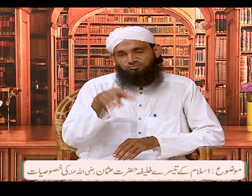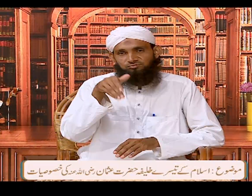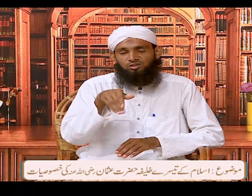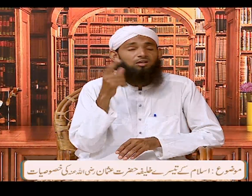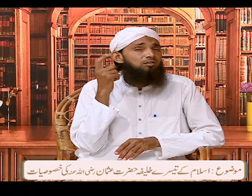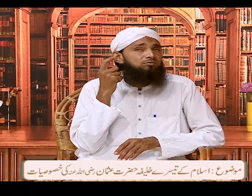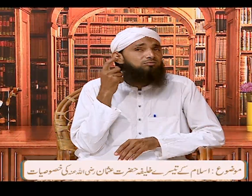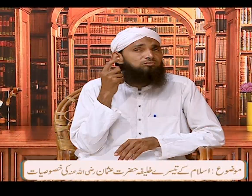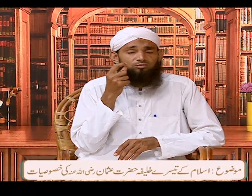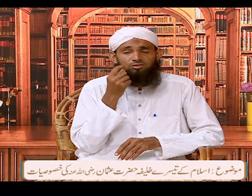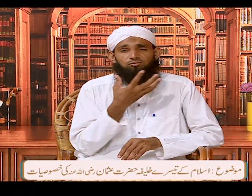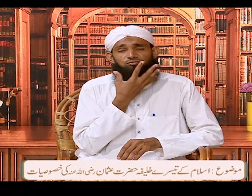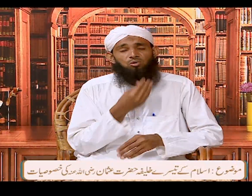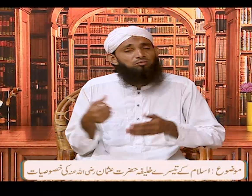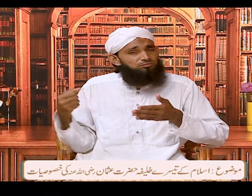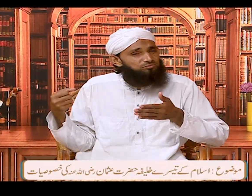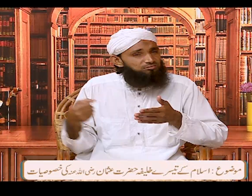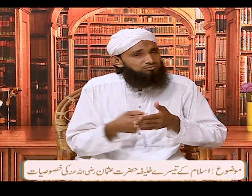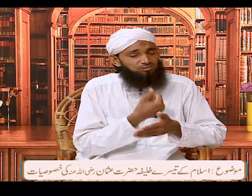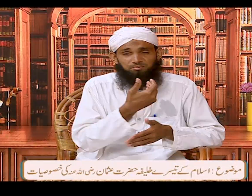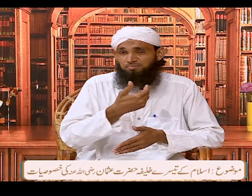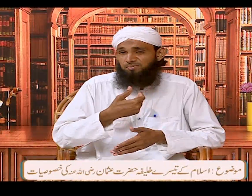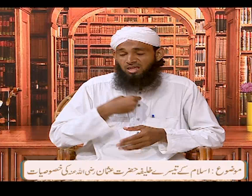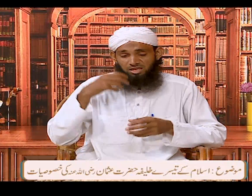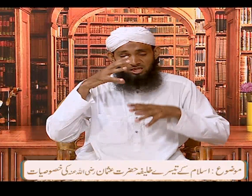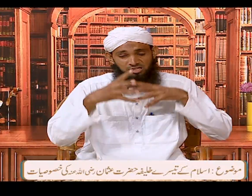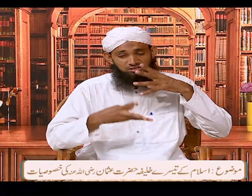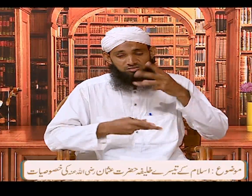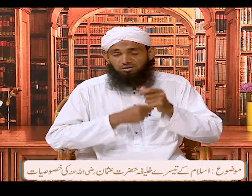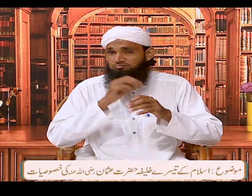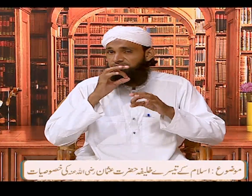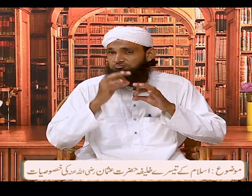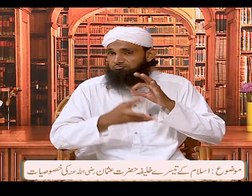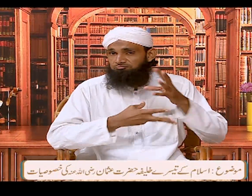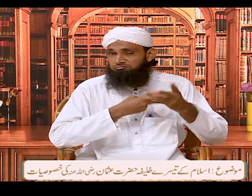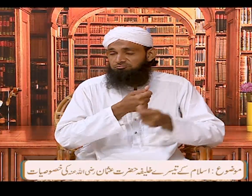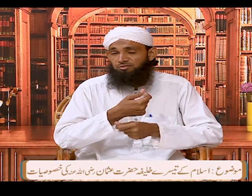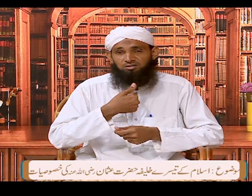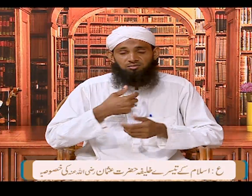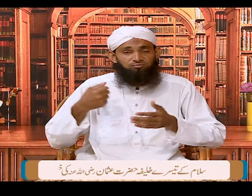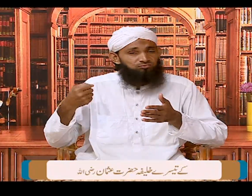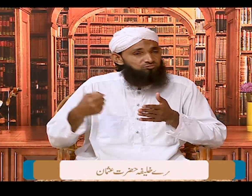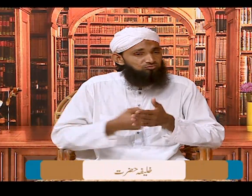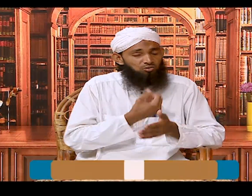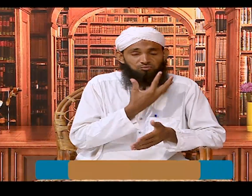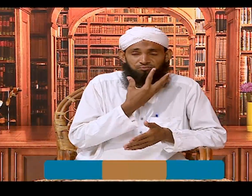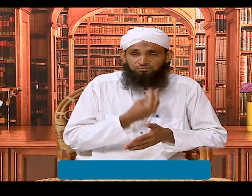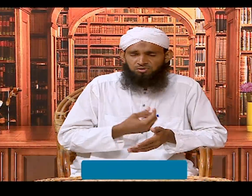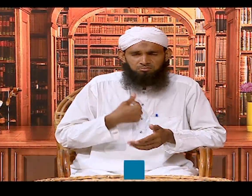تھا، ہائے افسوس میرے لیے جہنم ہے، ہائے افسوس میرے لیے جہنم ہے۔ مجھے تعجب ہوا کہ آخر